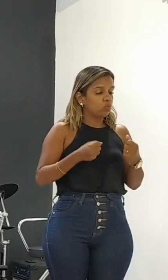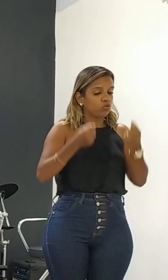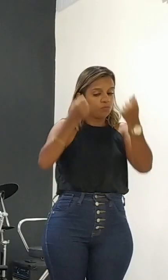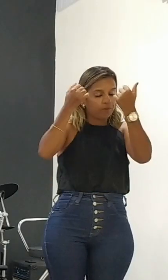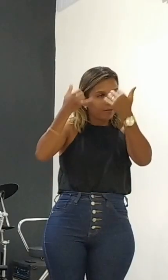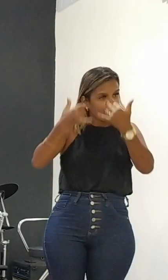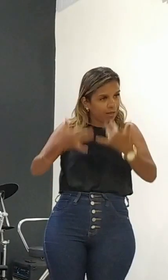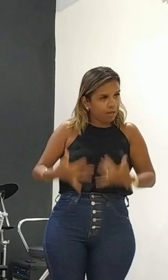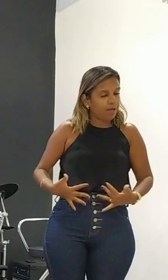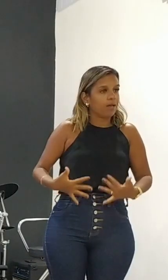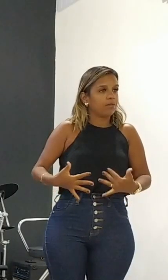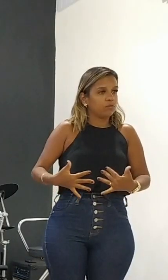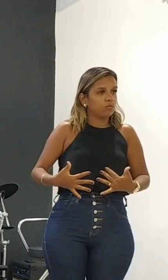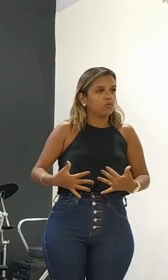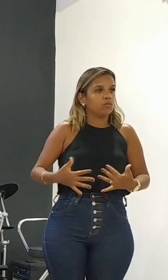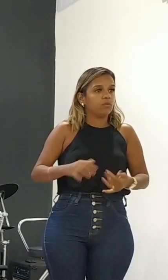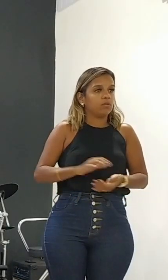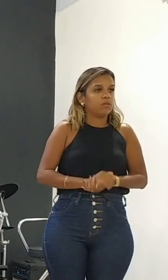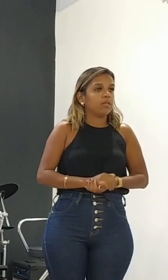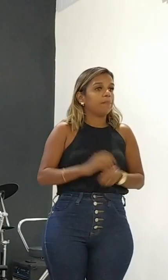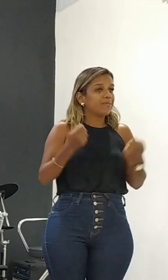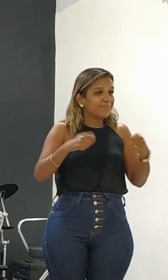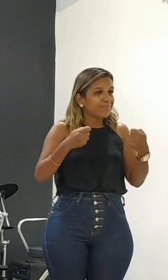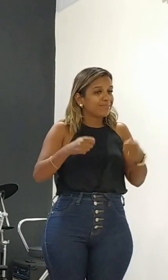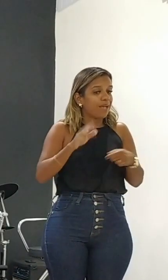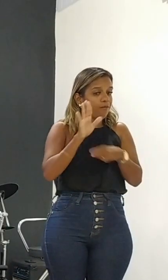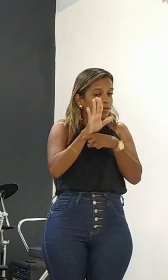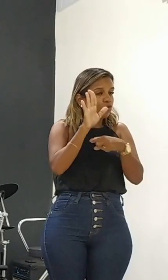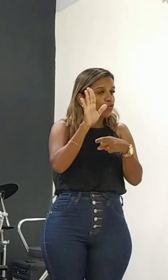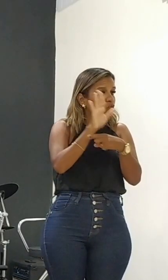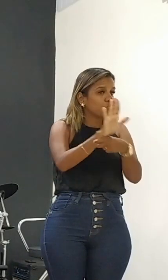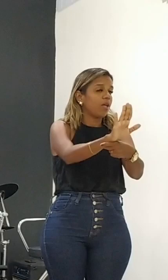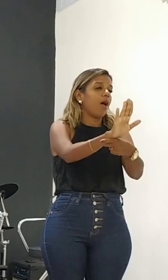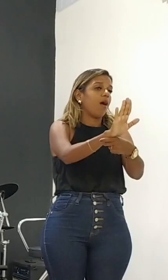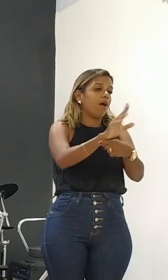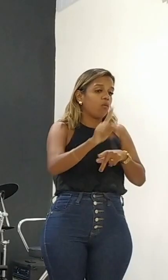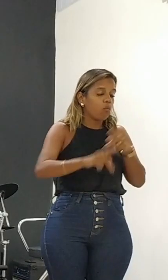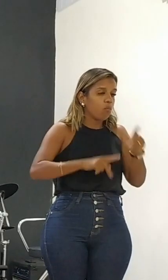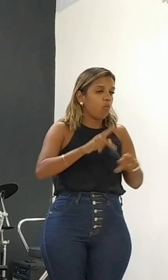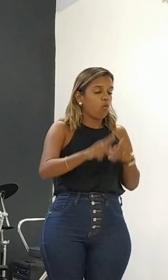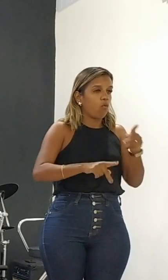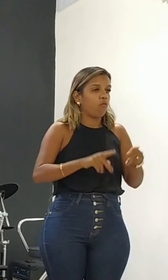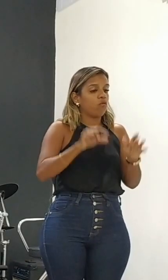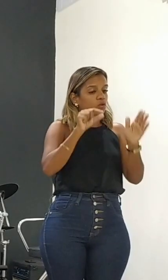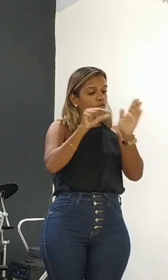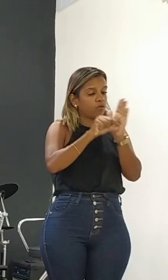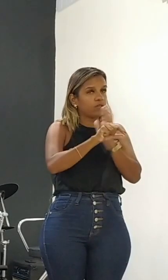a necessidade que ele tinha de ir e de ajudar o seu povo, no versículo de número